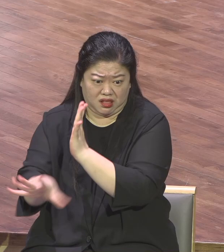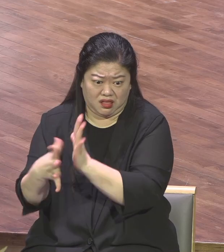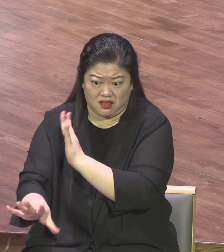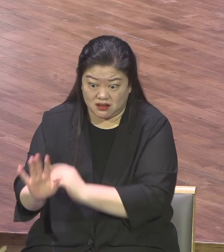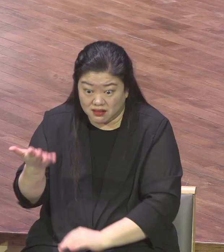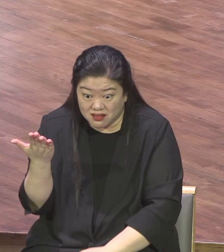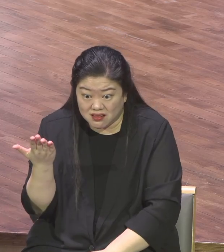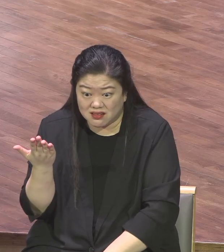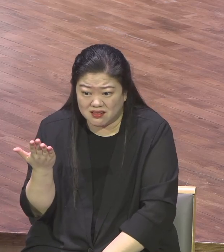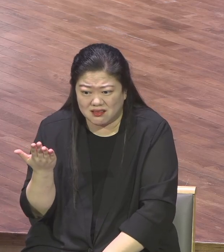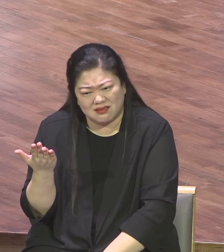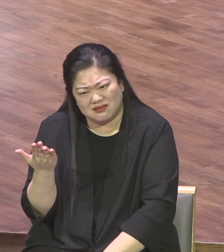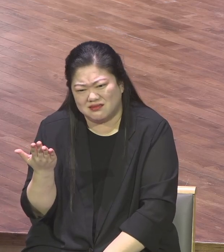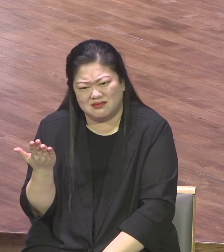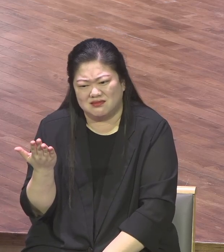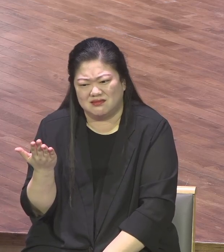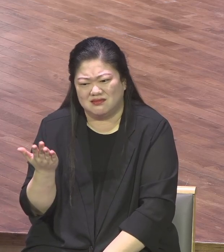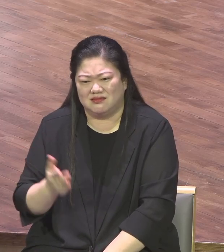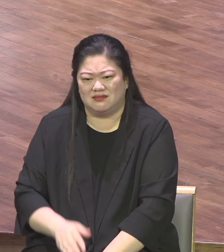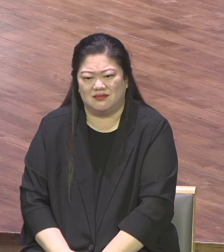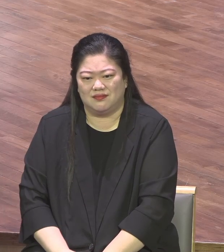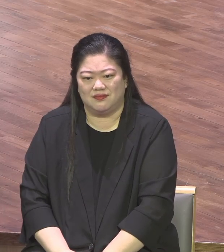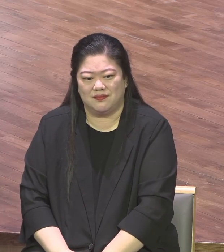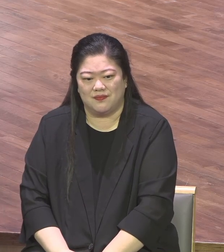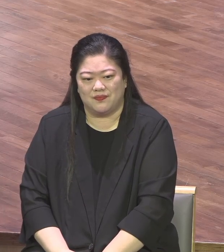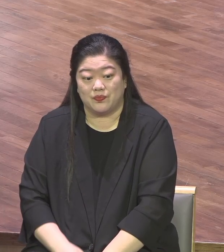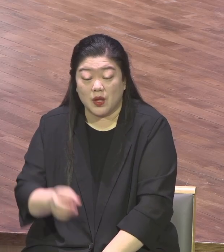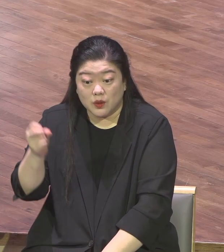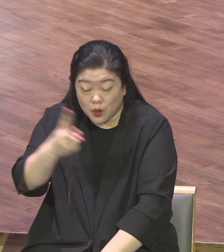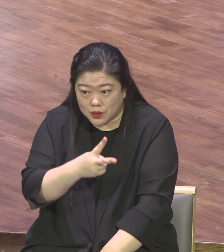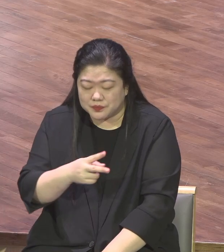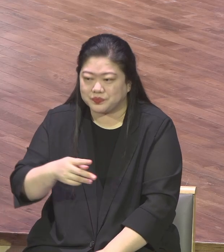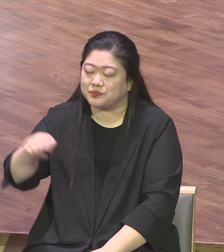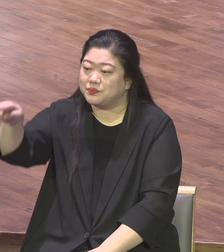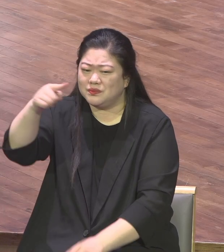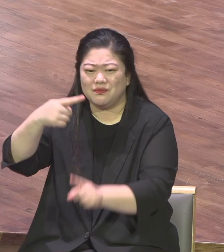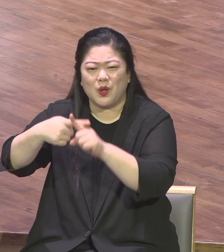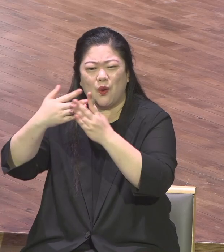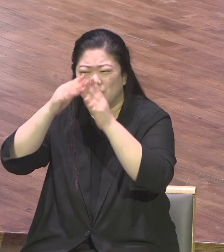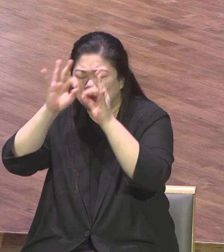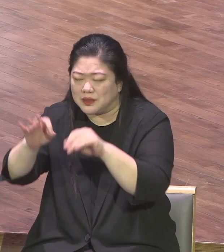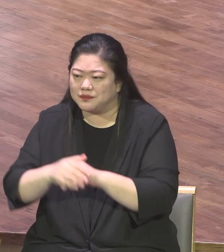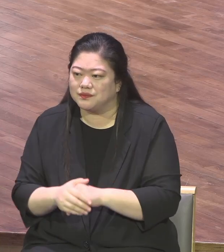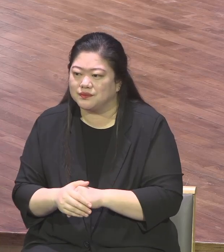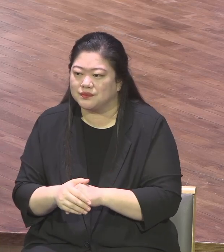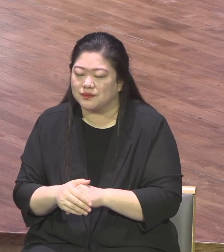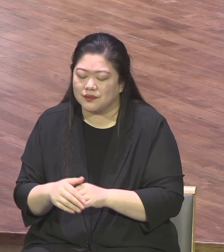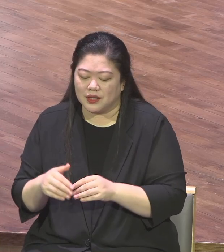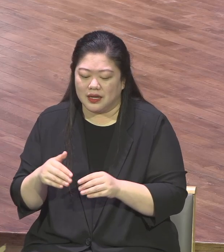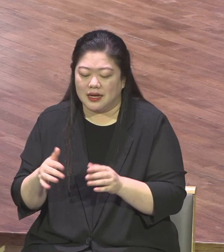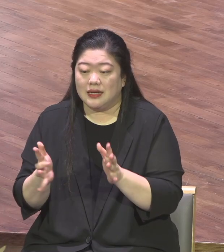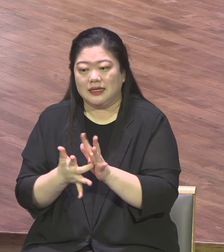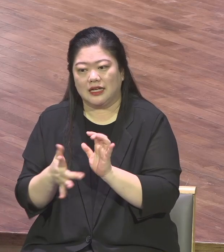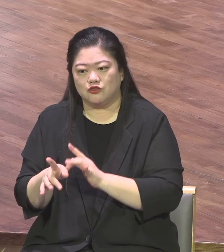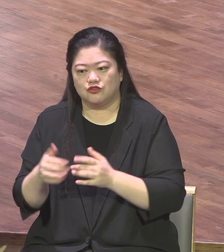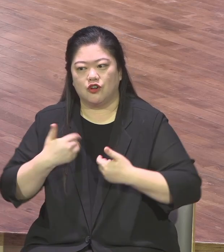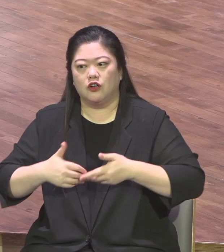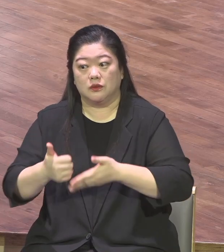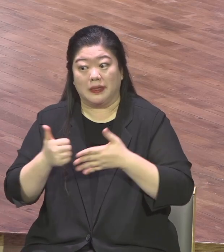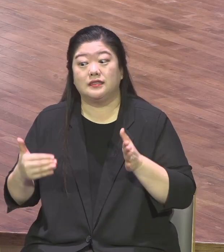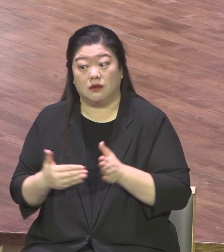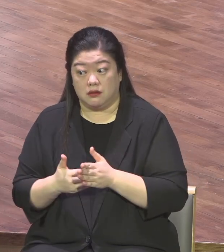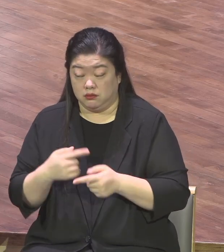대부분은 그렇지 않아요. 종교생활 해요, 종교생활. 이 어마어마한 축복 다 놓치고, 이 재창조의 축복을